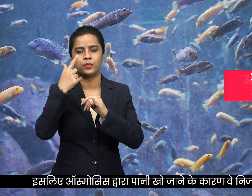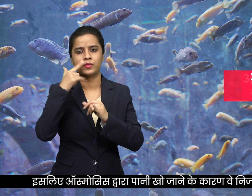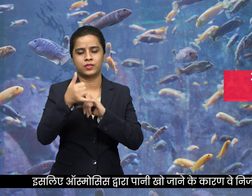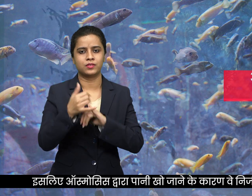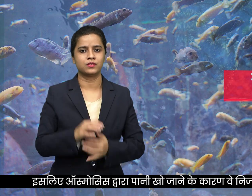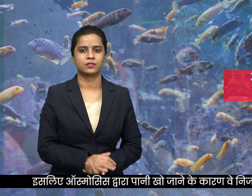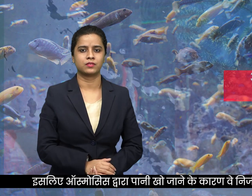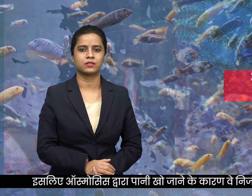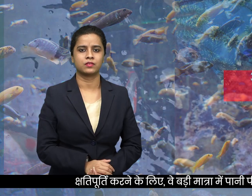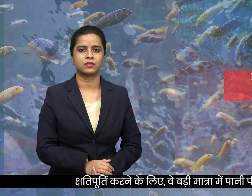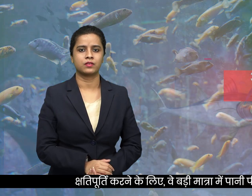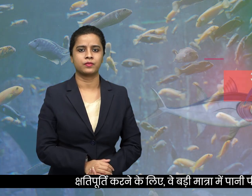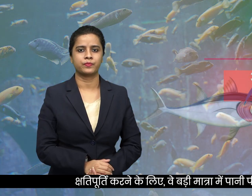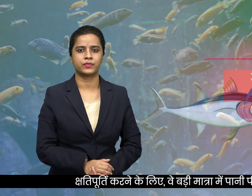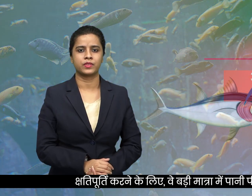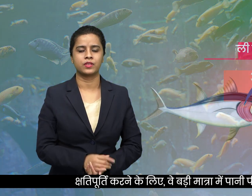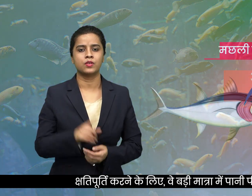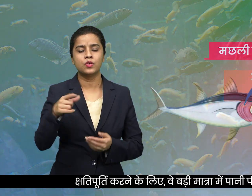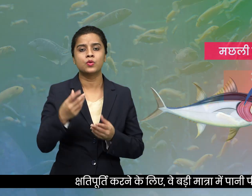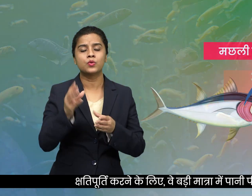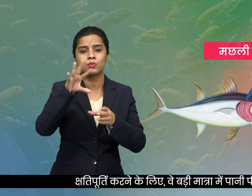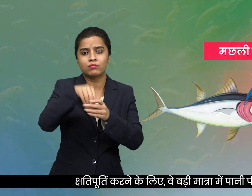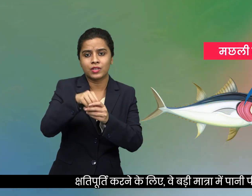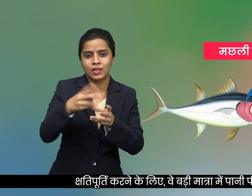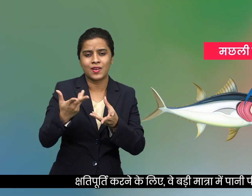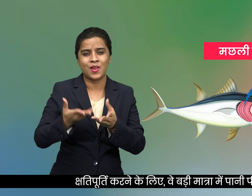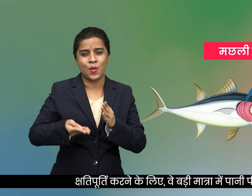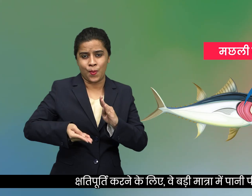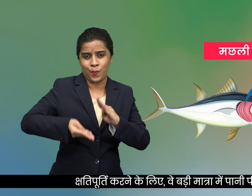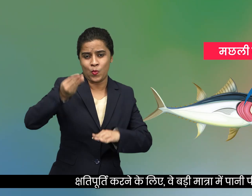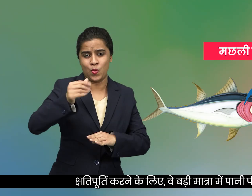हैं। क्षति पूर्ण करने के लिए वे बड़ी मात्रा में पानी पीते हैं